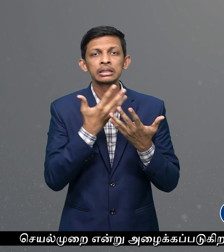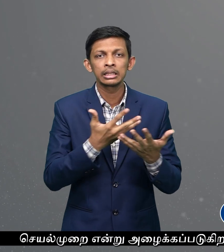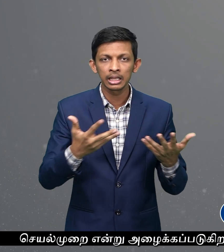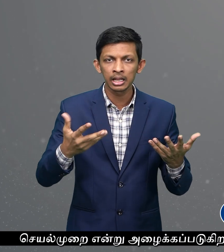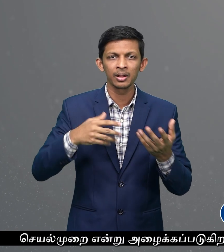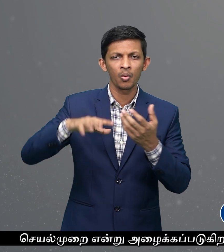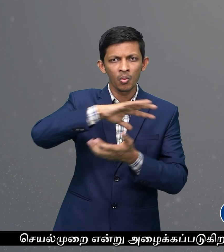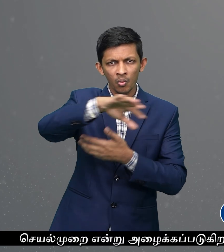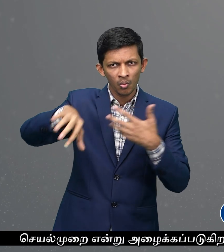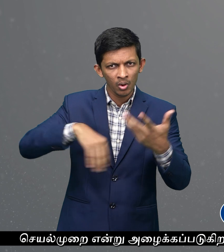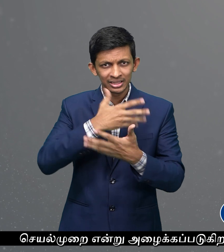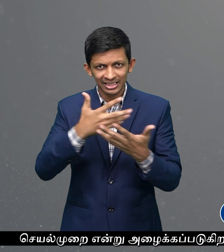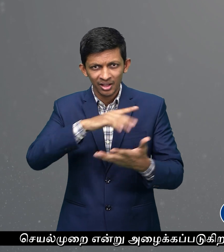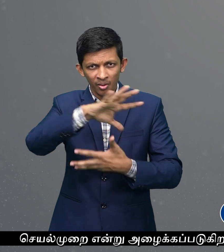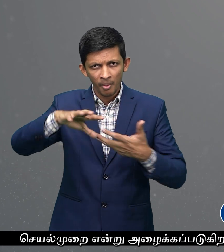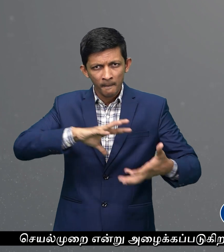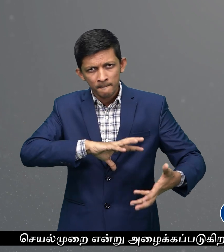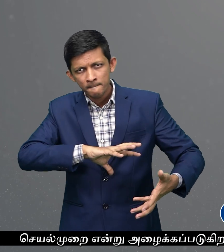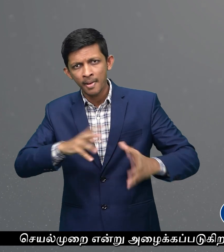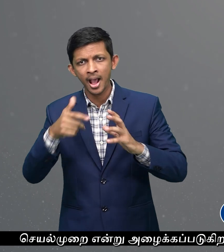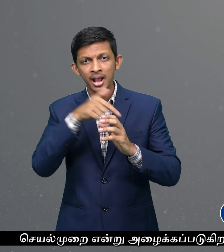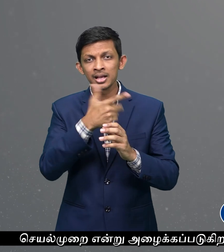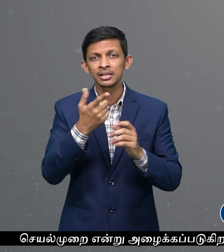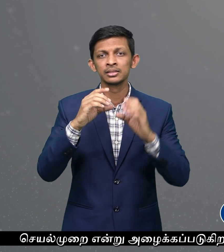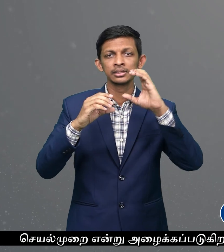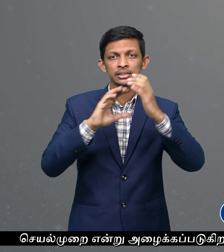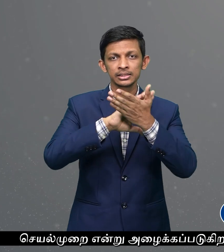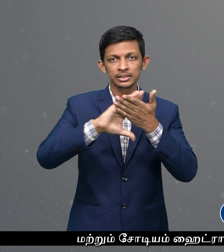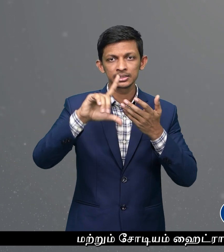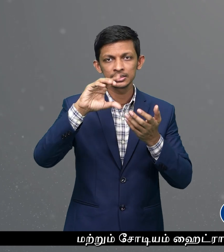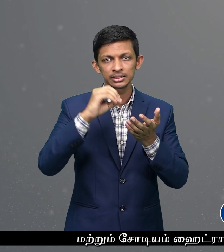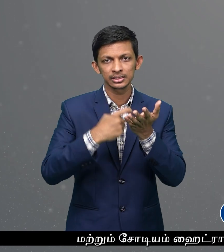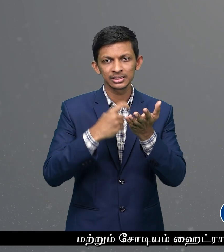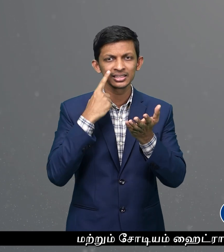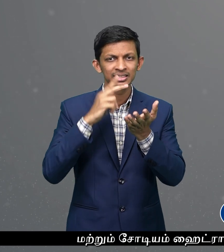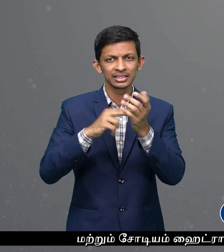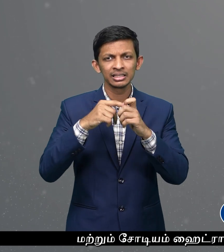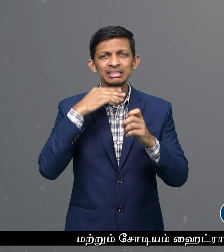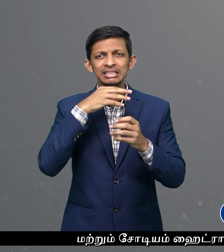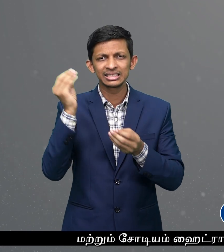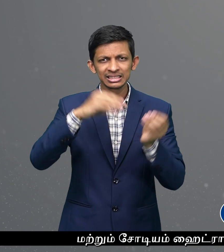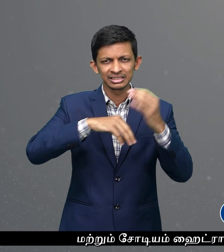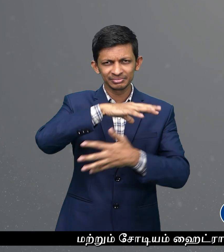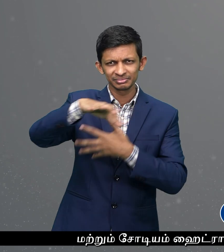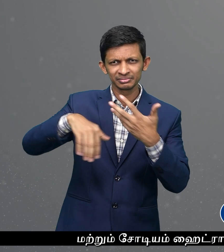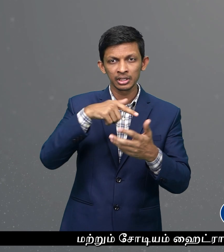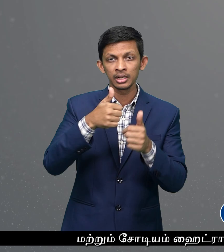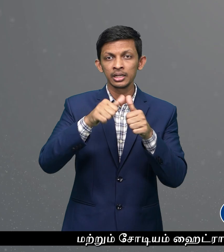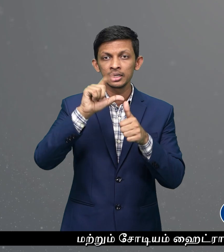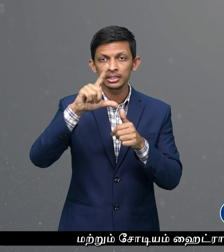என்று அழைக்கப்படுகிறது. ஏனெனில் குளோரினுக்கான குளோரோ மற்றும் சோடியம் ஹைட்ராக்சைடுக்கான காரம் உருவாகிறது.